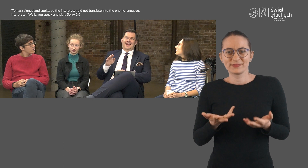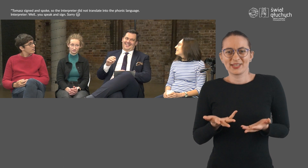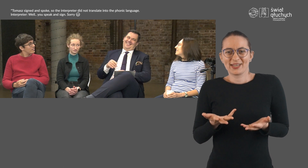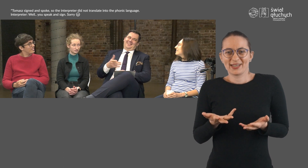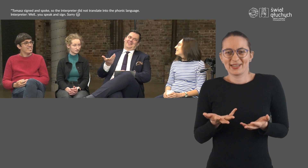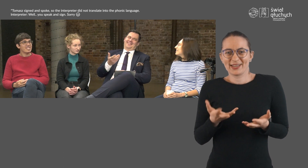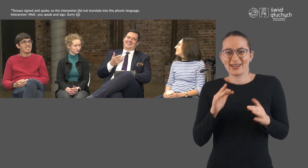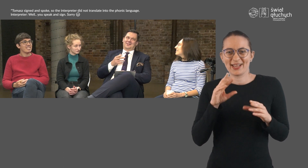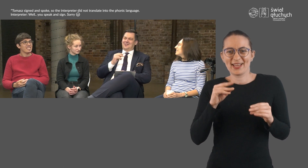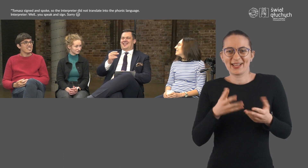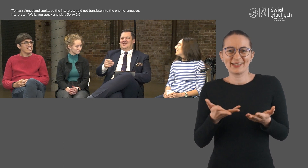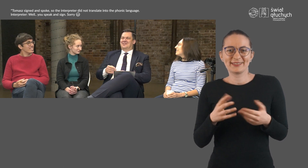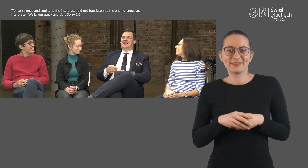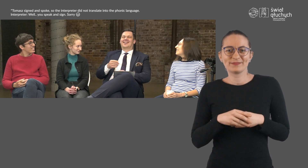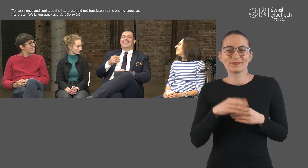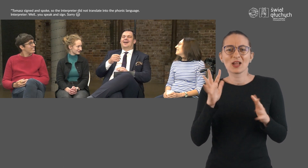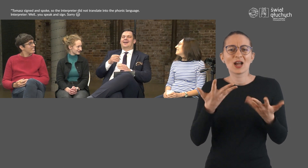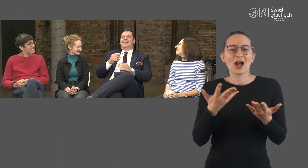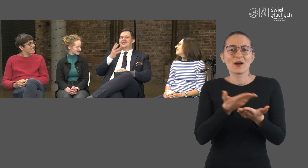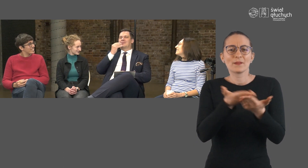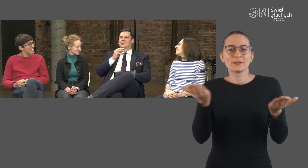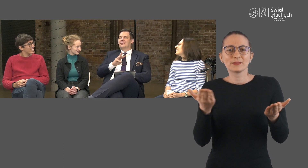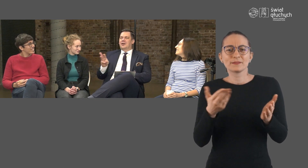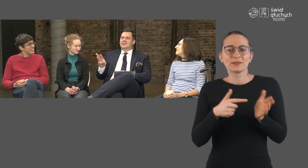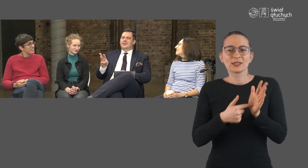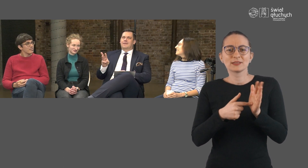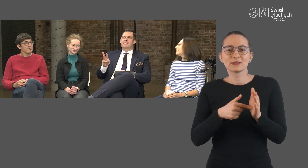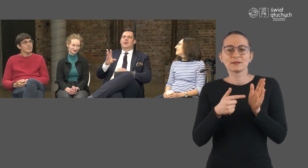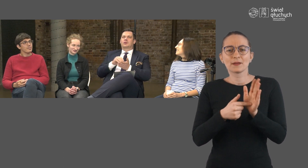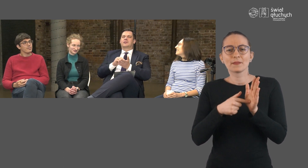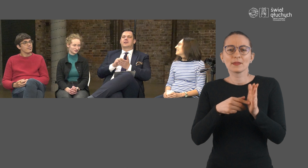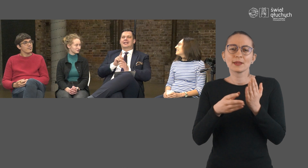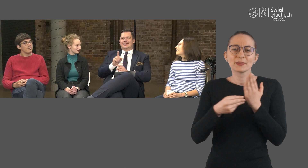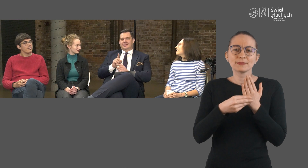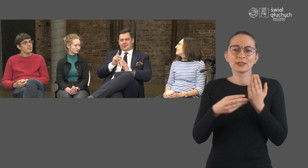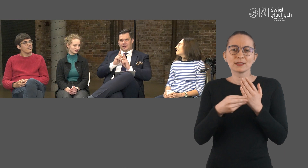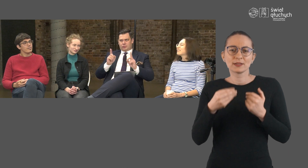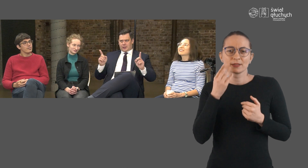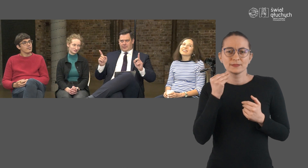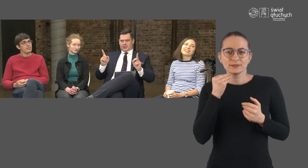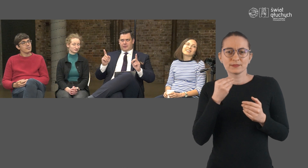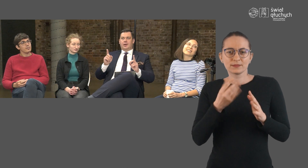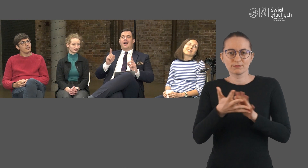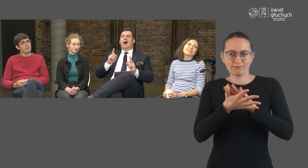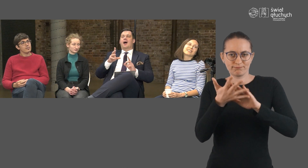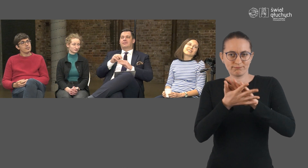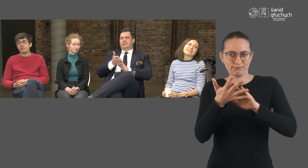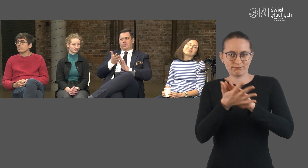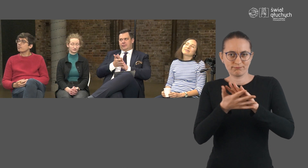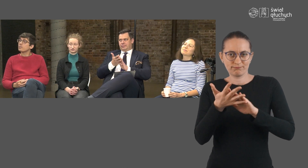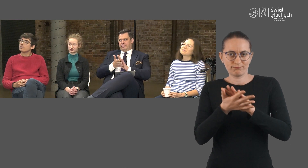Jak wygląda wasze... No mówisz i migasz. Przepraszam. Jak wygląda wasze doświadczenie z